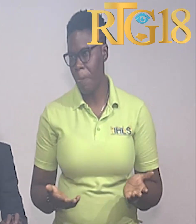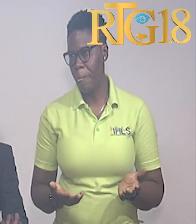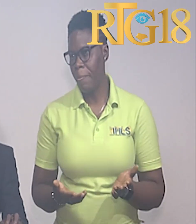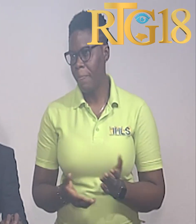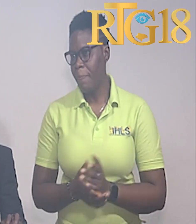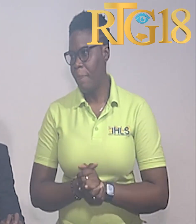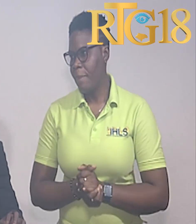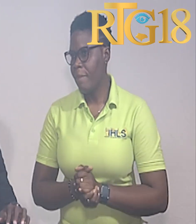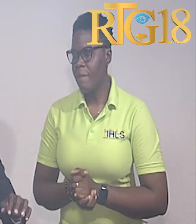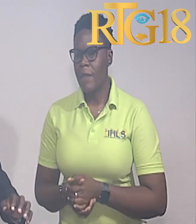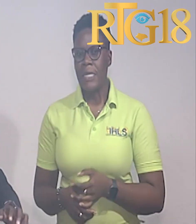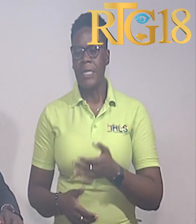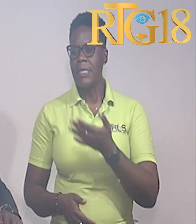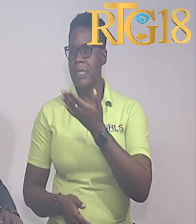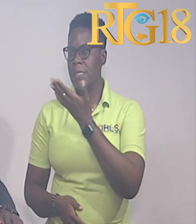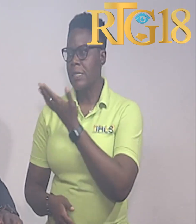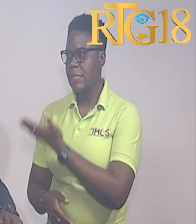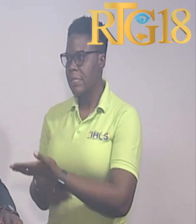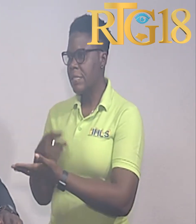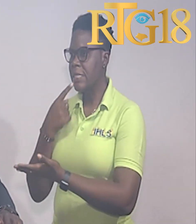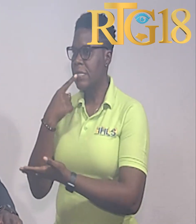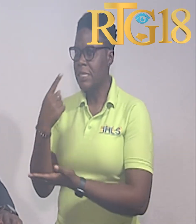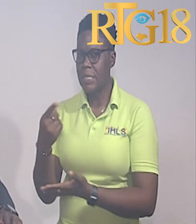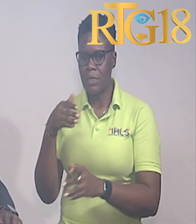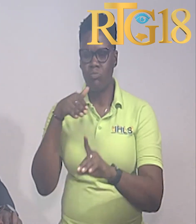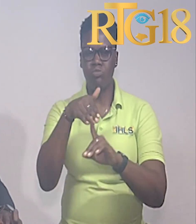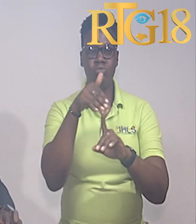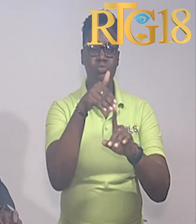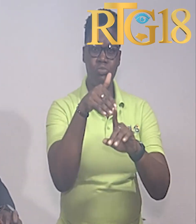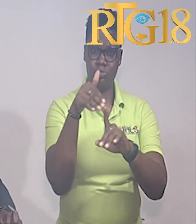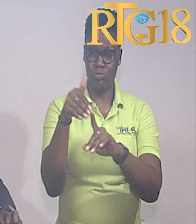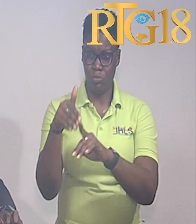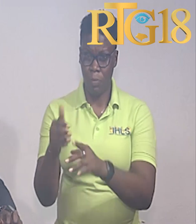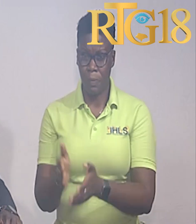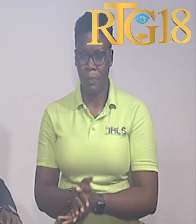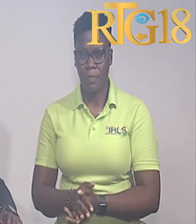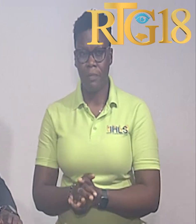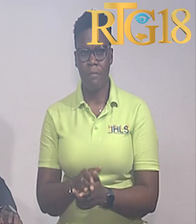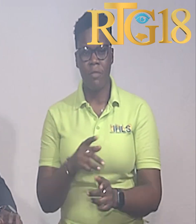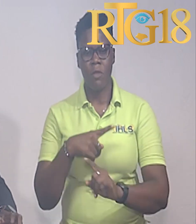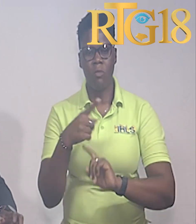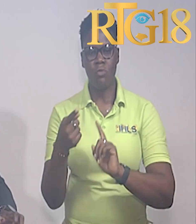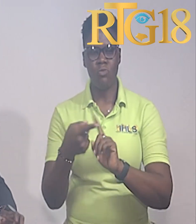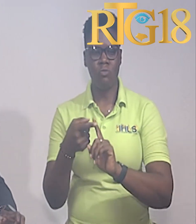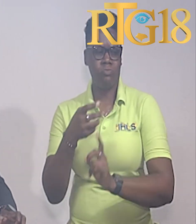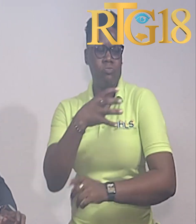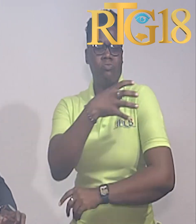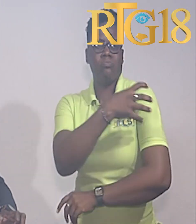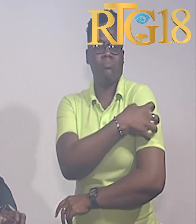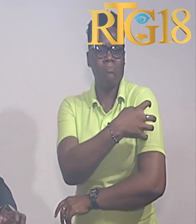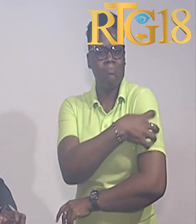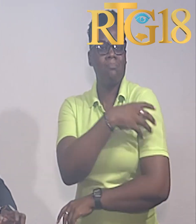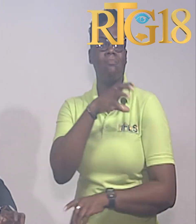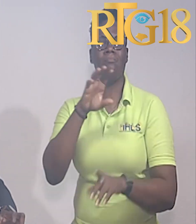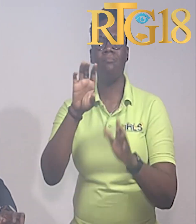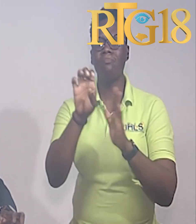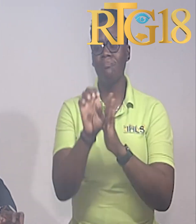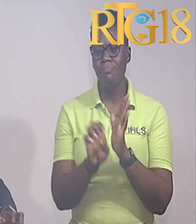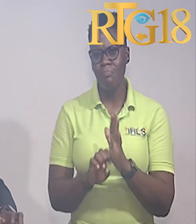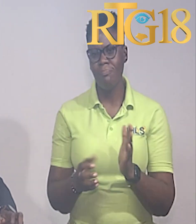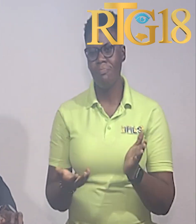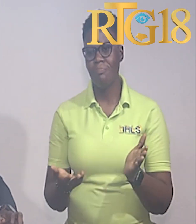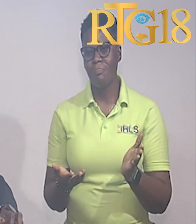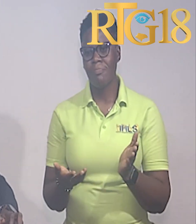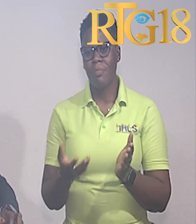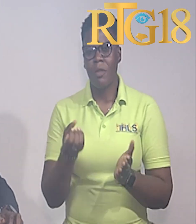Tant qu'on te dit dans un message plaidoyer, les officiels dans l'État,